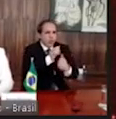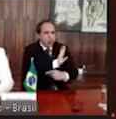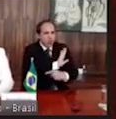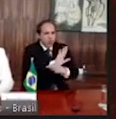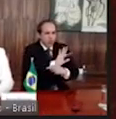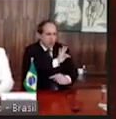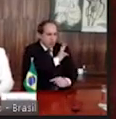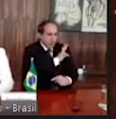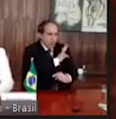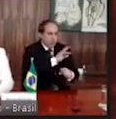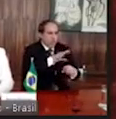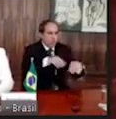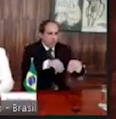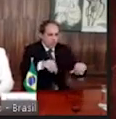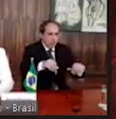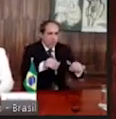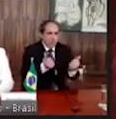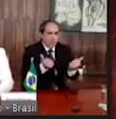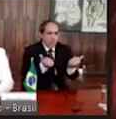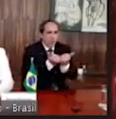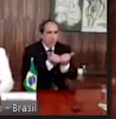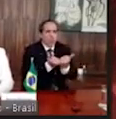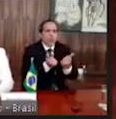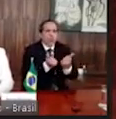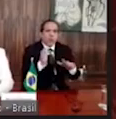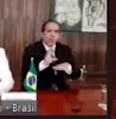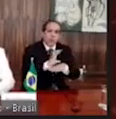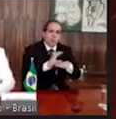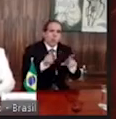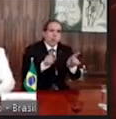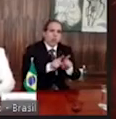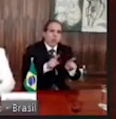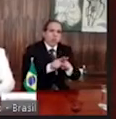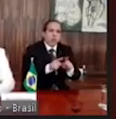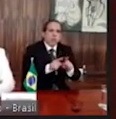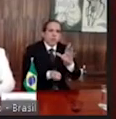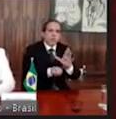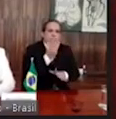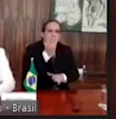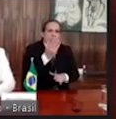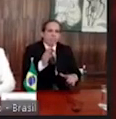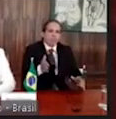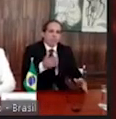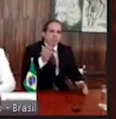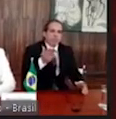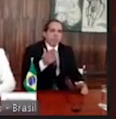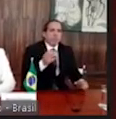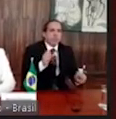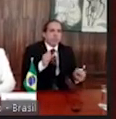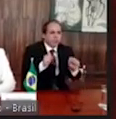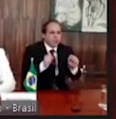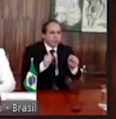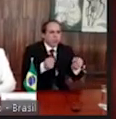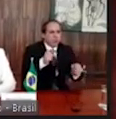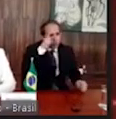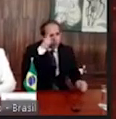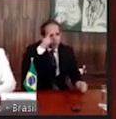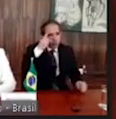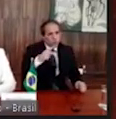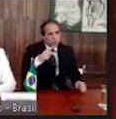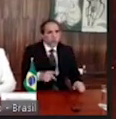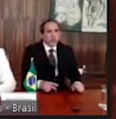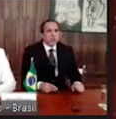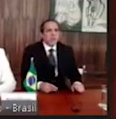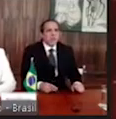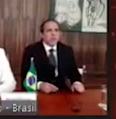precisam: acesso à assistência técnica, crédito, terra, cooperativismo e ter condições de gerar